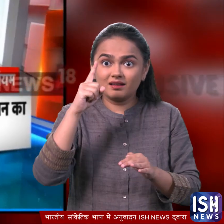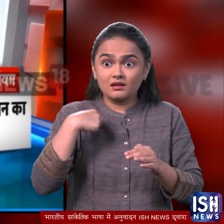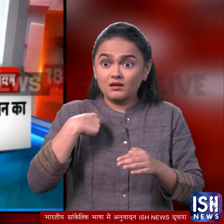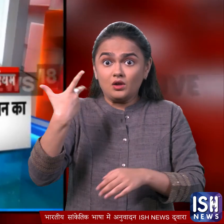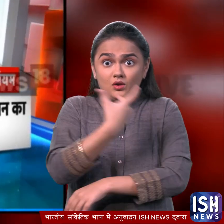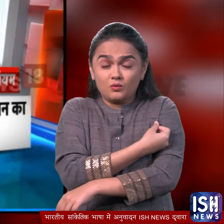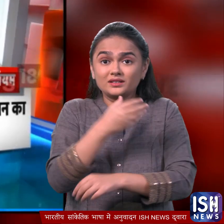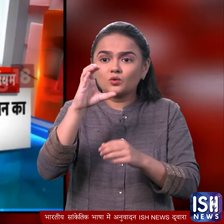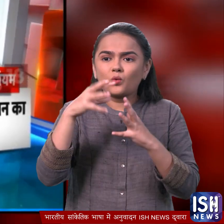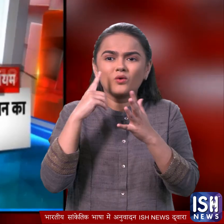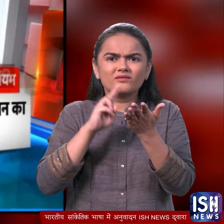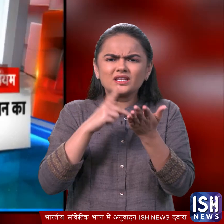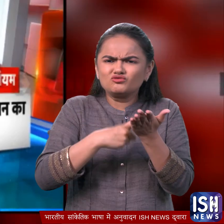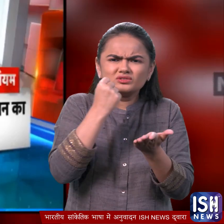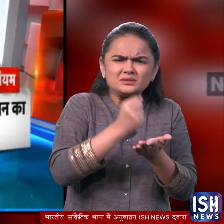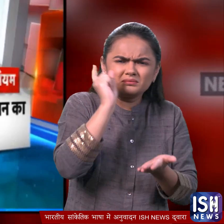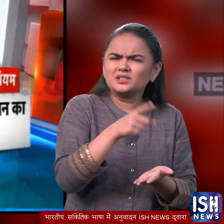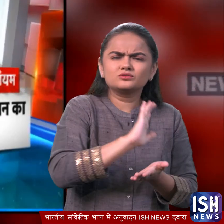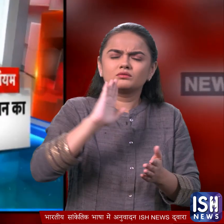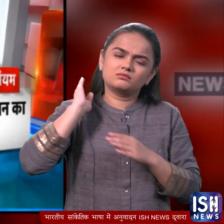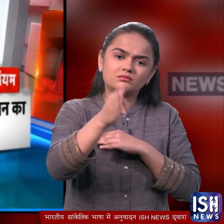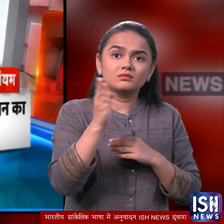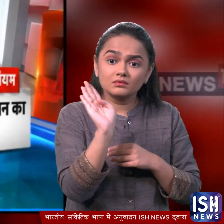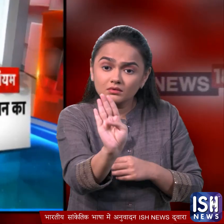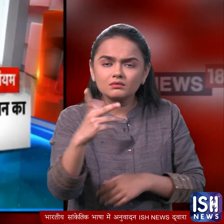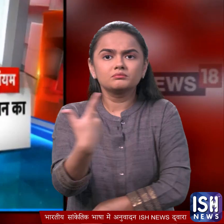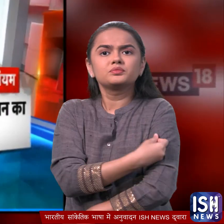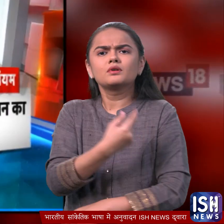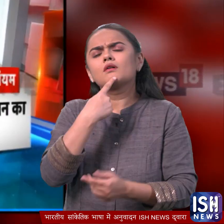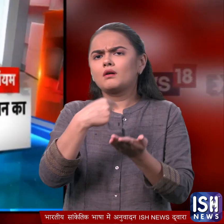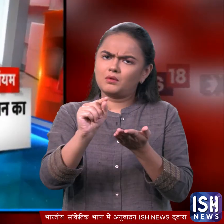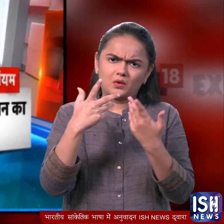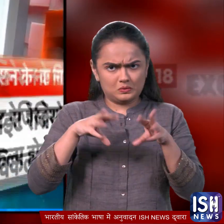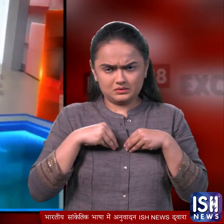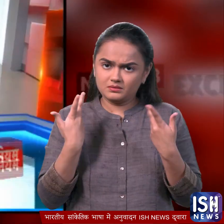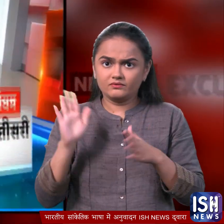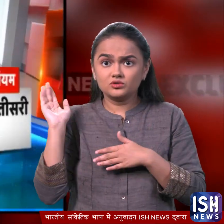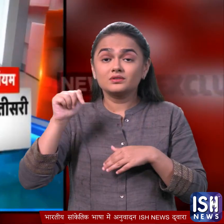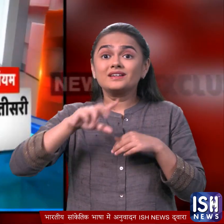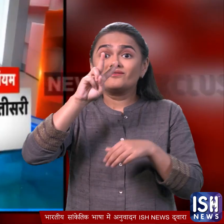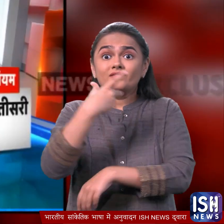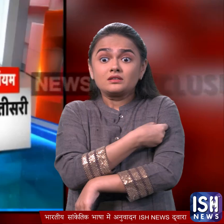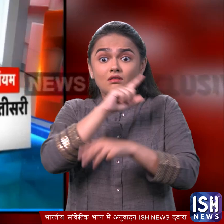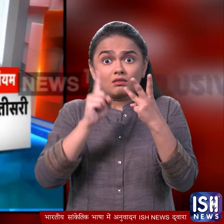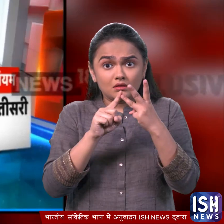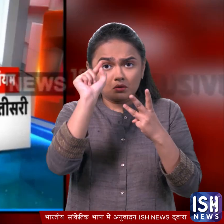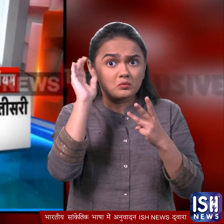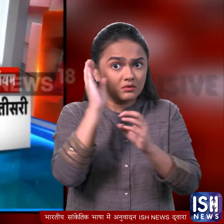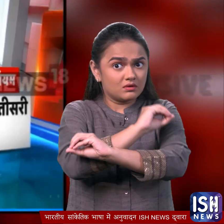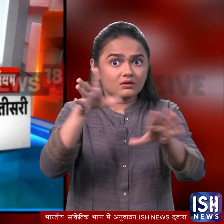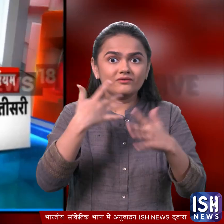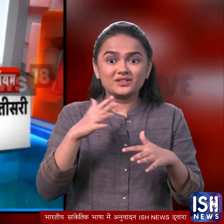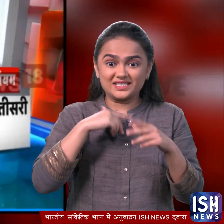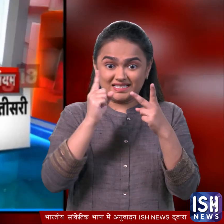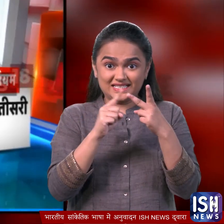को वैक्सीन के लिए बिना कोविन ऐप पर रजिस्टर किए सीधा वैक्सीनेशन सेंटर पर पहुंचा जा सकेगा। वहीं वैक्सीन की तीसरी डोज पर भी साफ किया गया